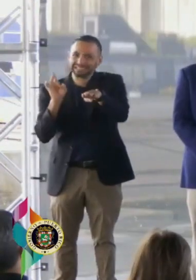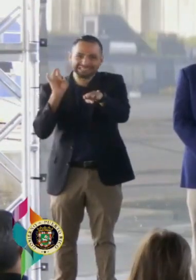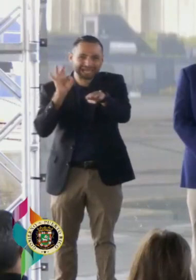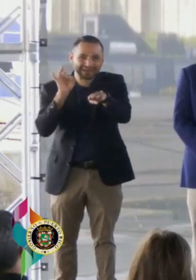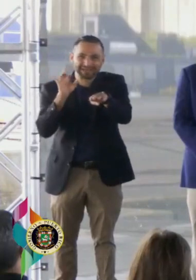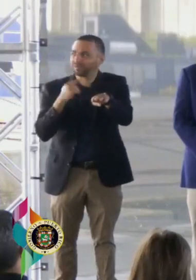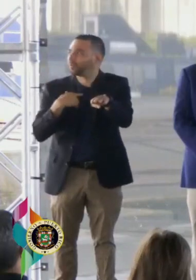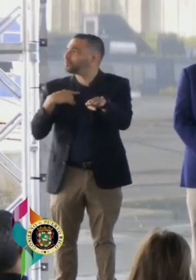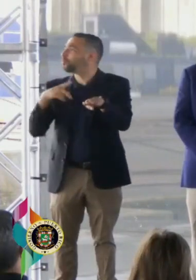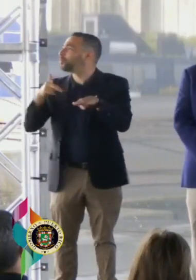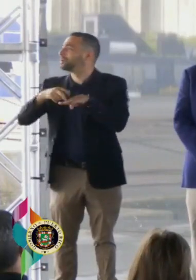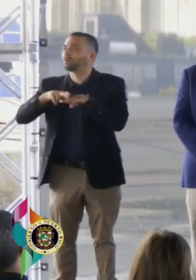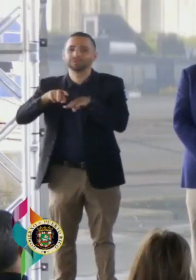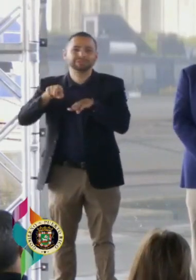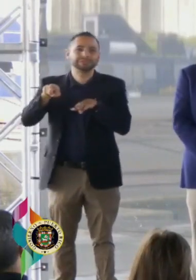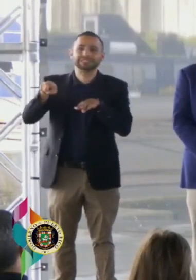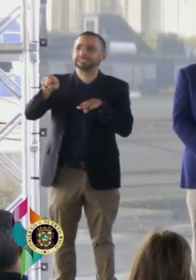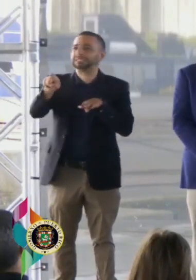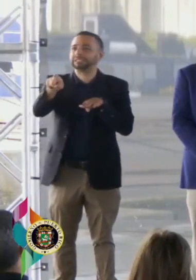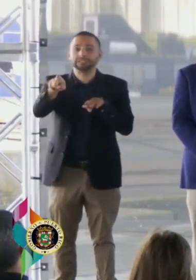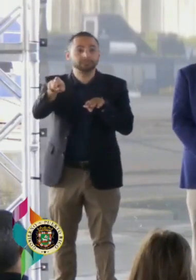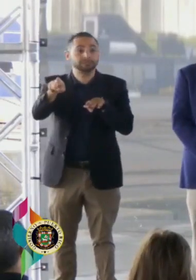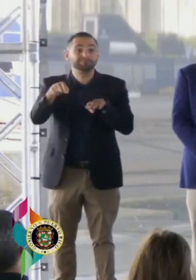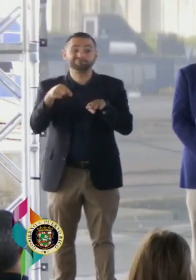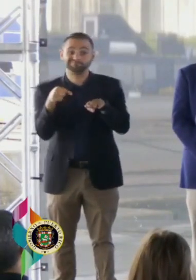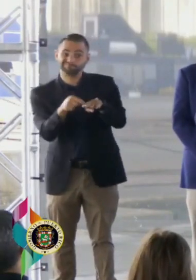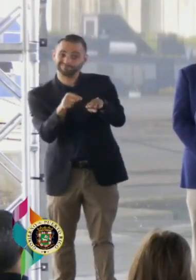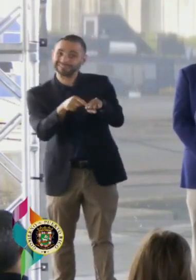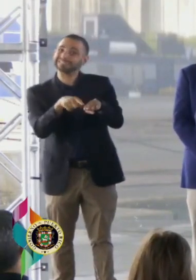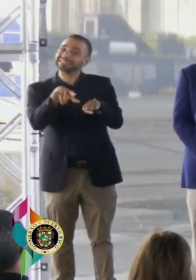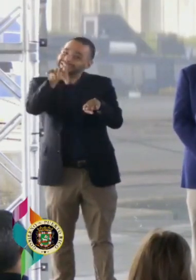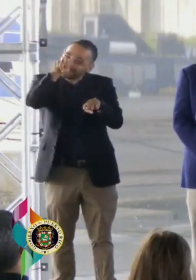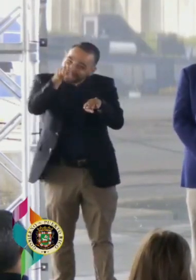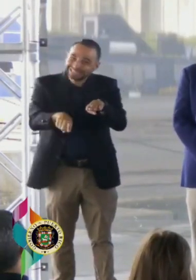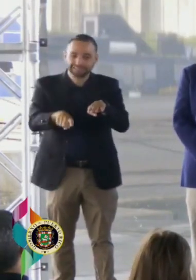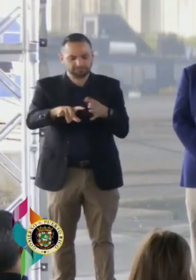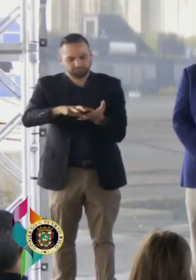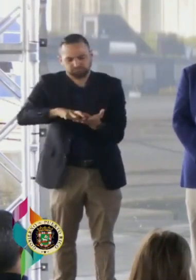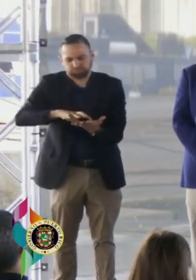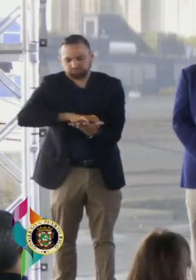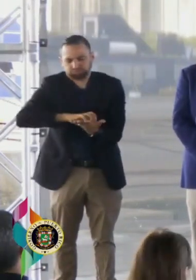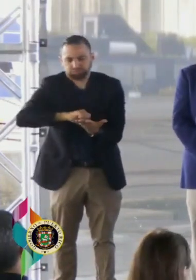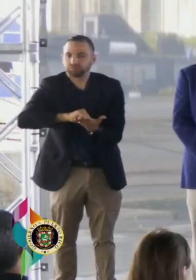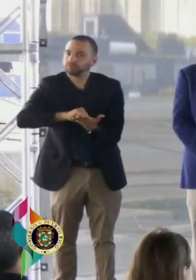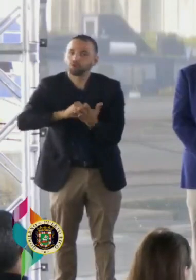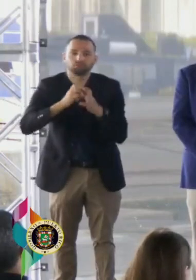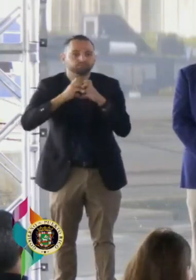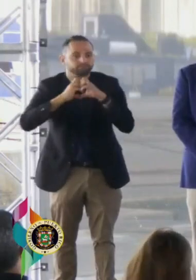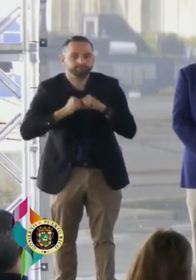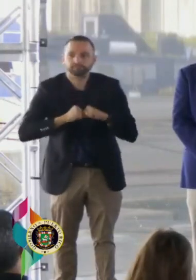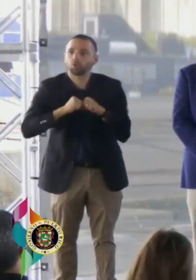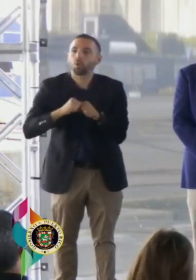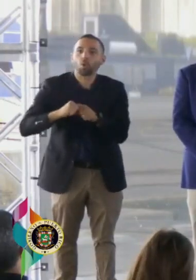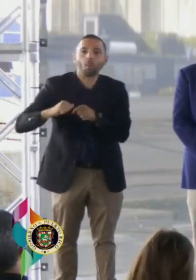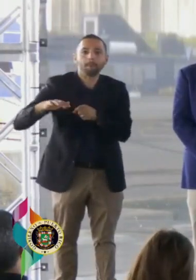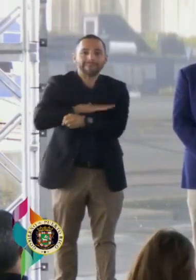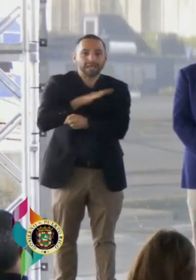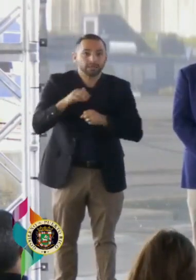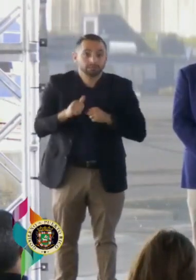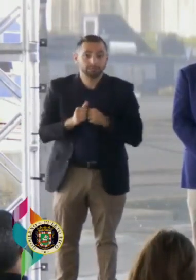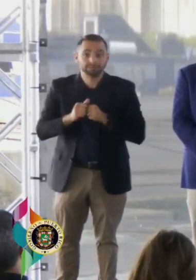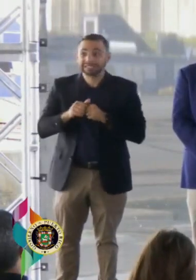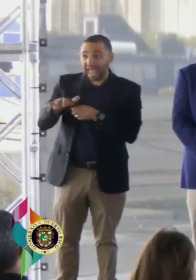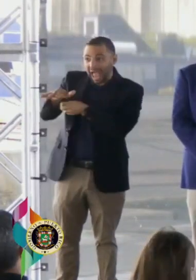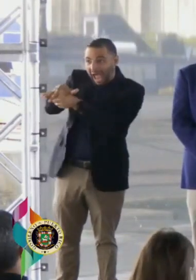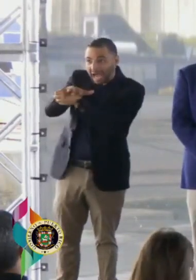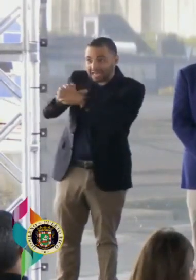requiere la demolición yuc total de los elementos estructurales de los muelles áreas costeras asociadas así